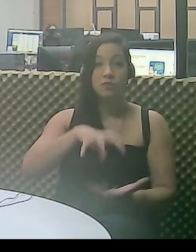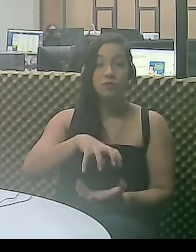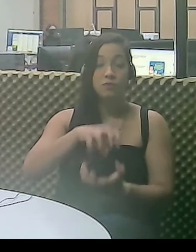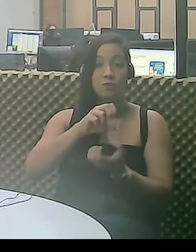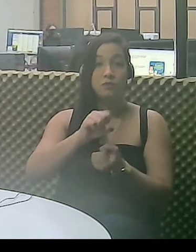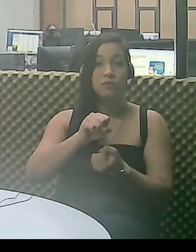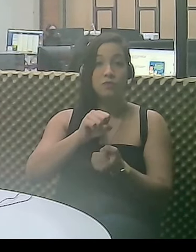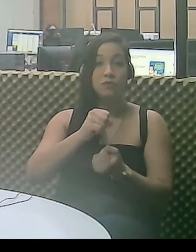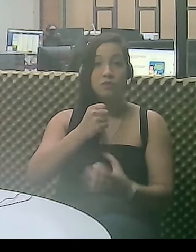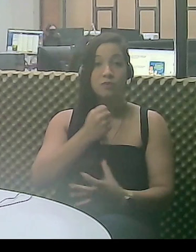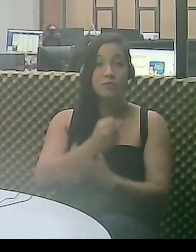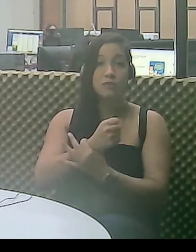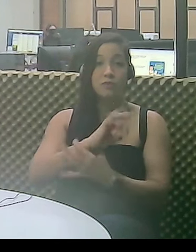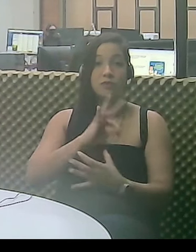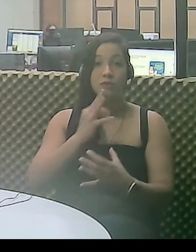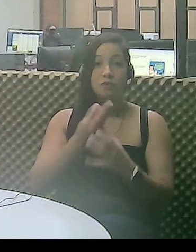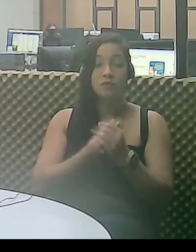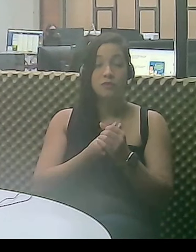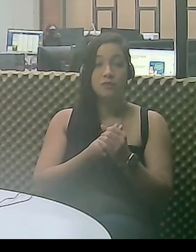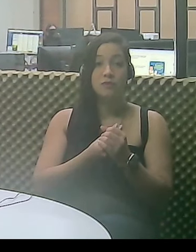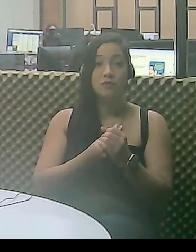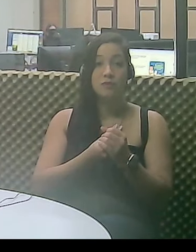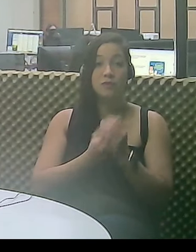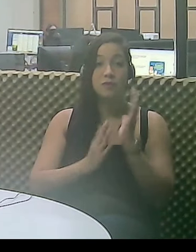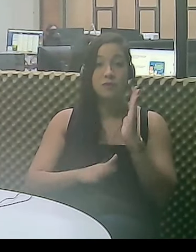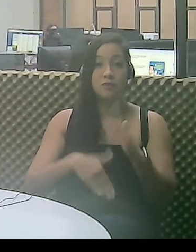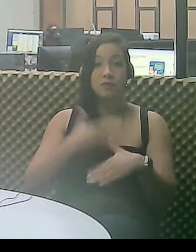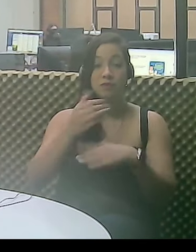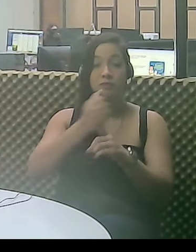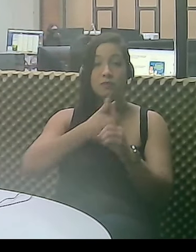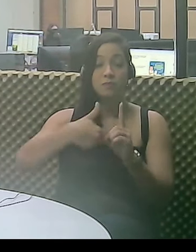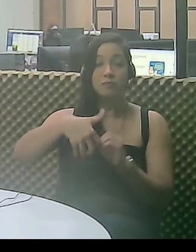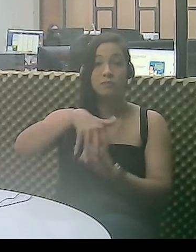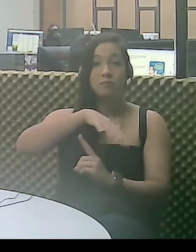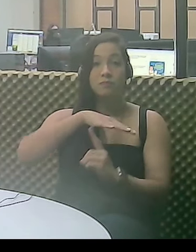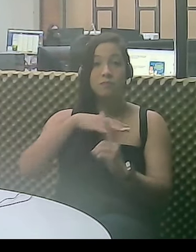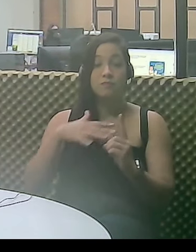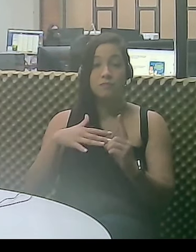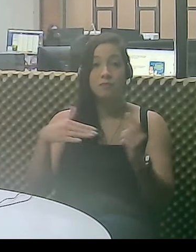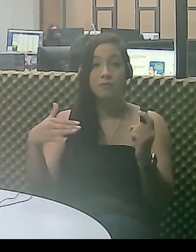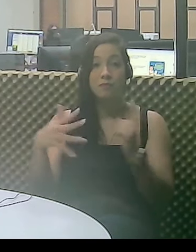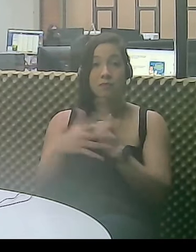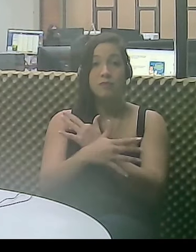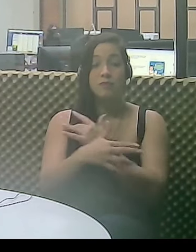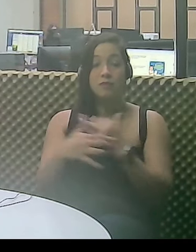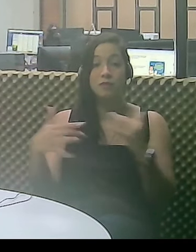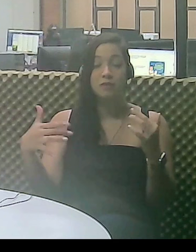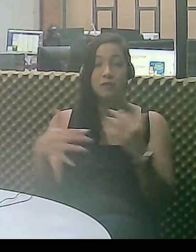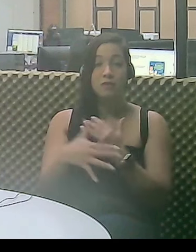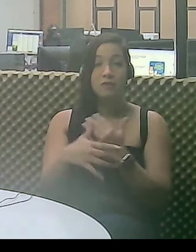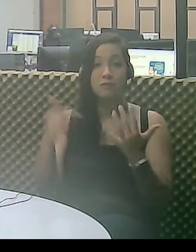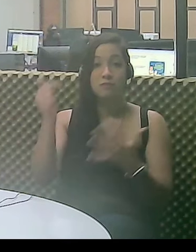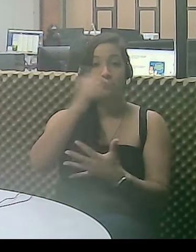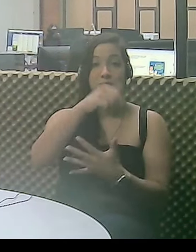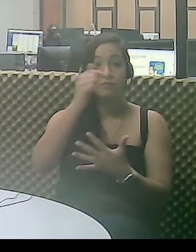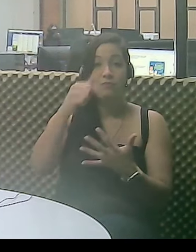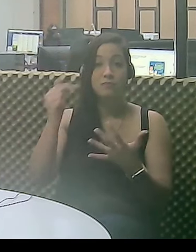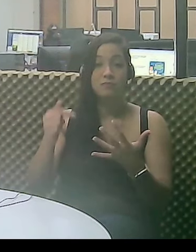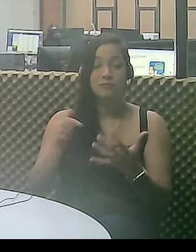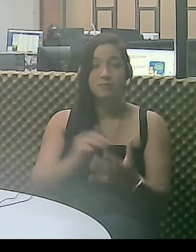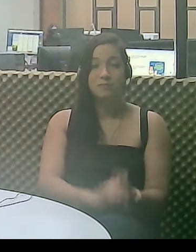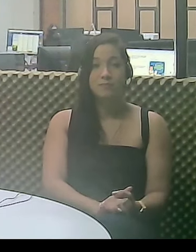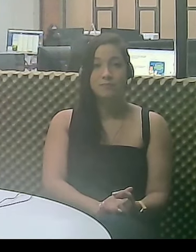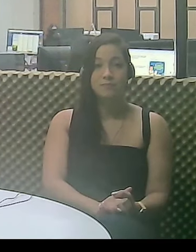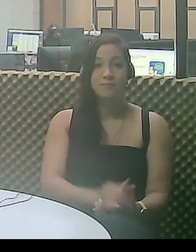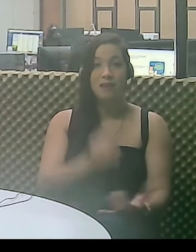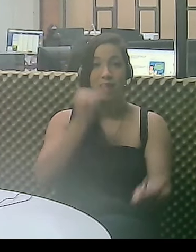Sustentabilidade, Segurança Integrada, Desenvolvimento Social, Trânsito e Transportes, entre outras. De